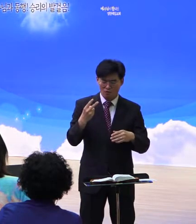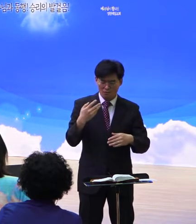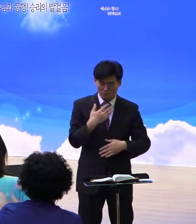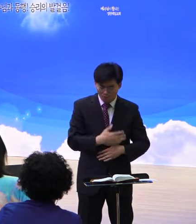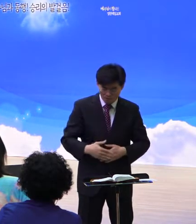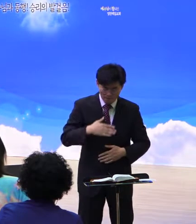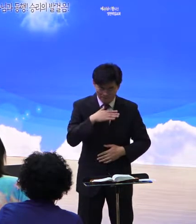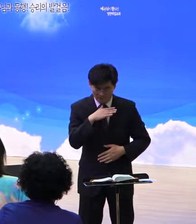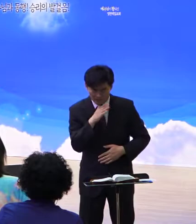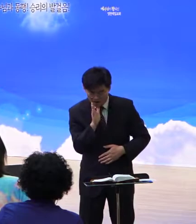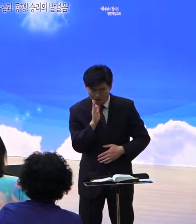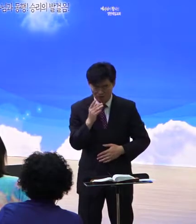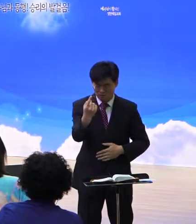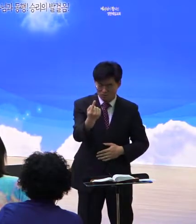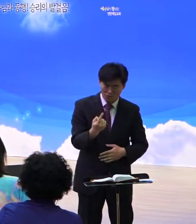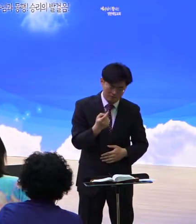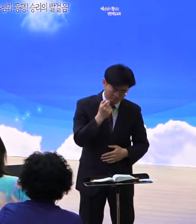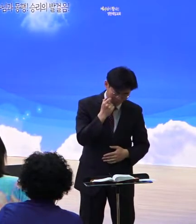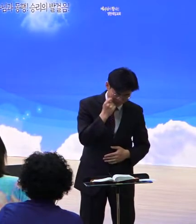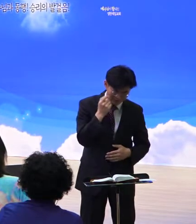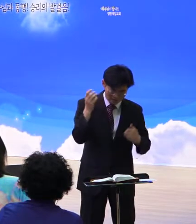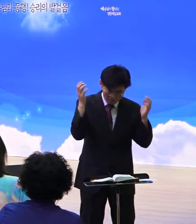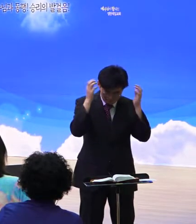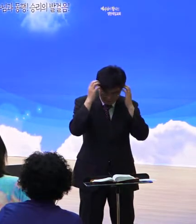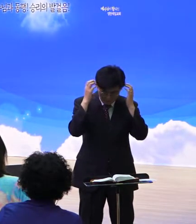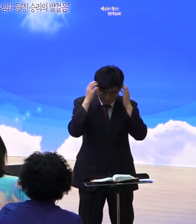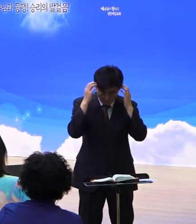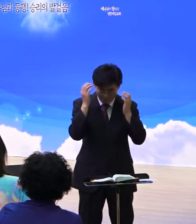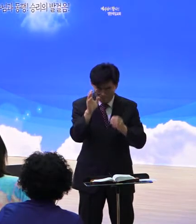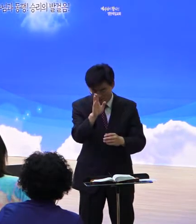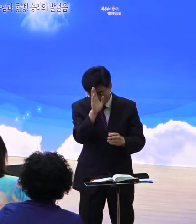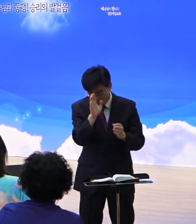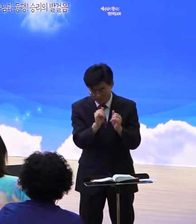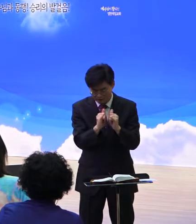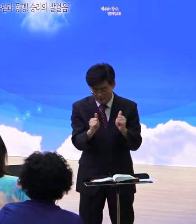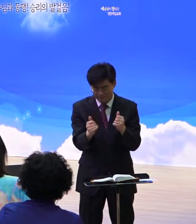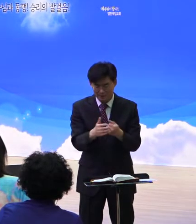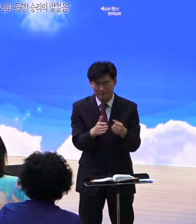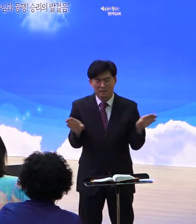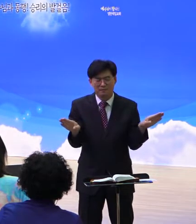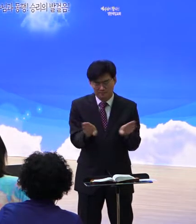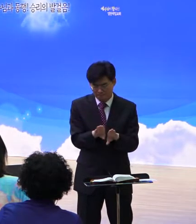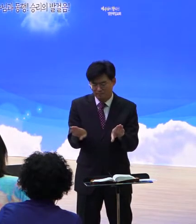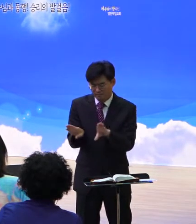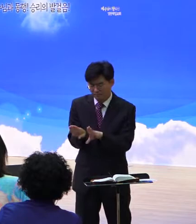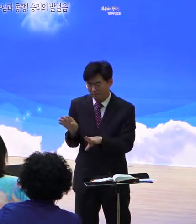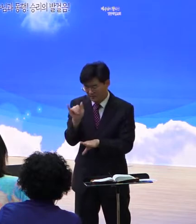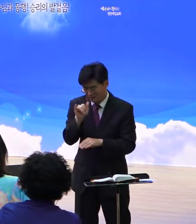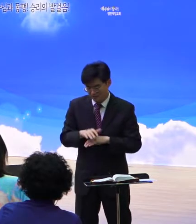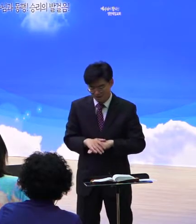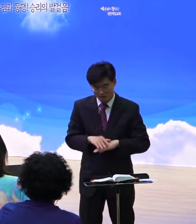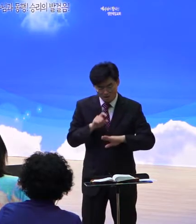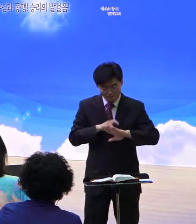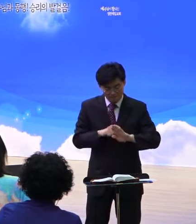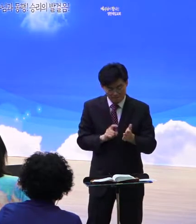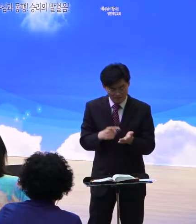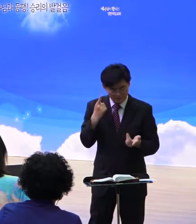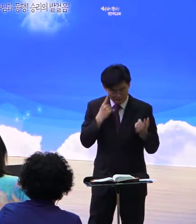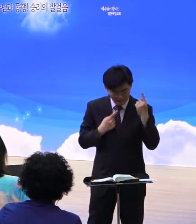불편하여서 나오지 못한 고통 가운데 있는 많은 환우분들이 계십니다. 또 마음의 상처로 괴로워하는 분들이